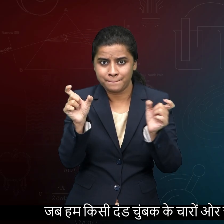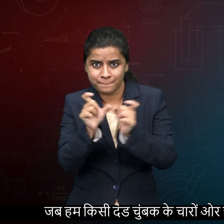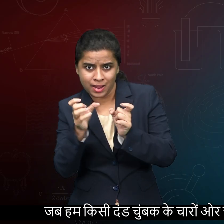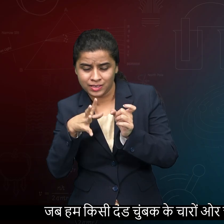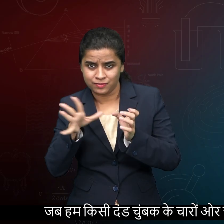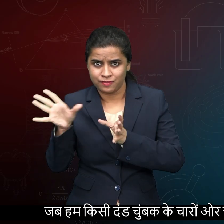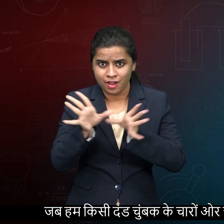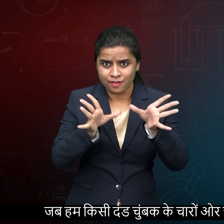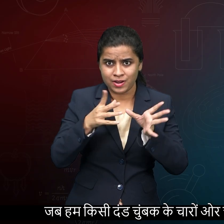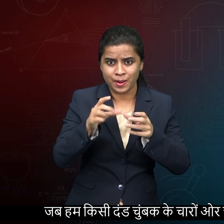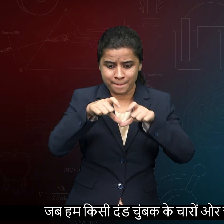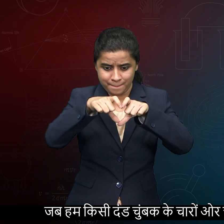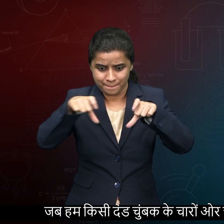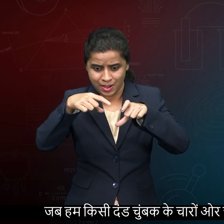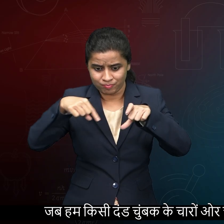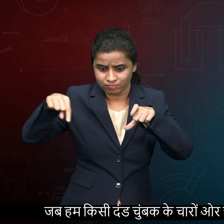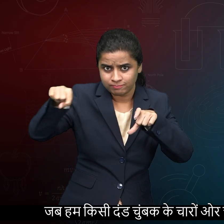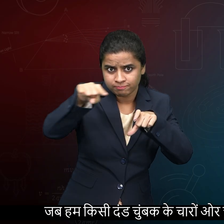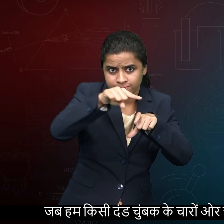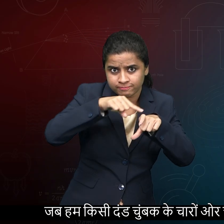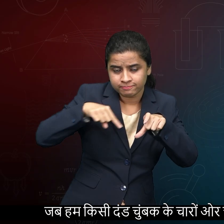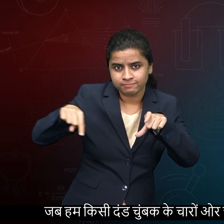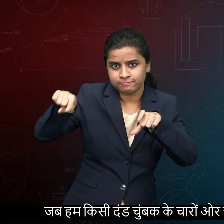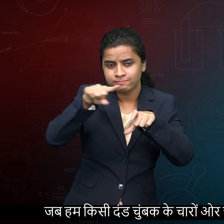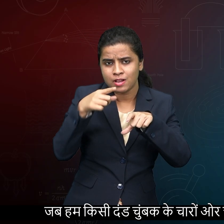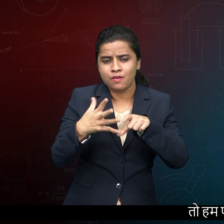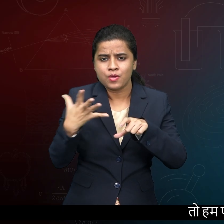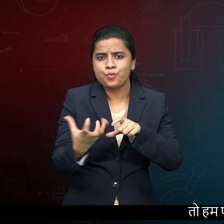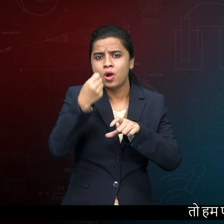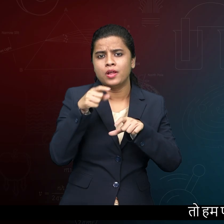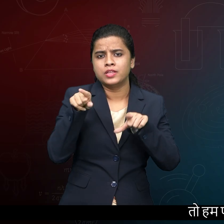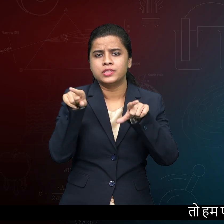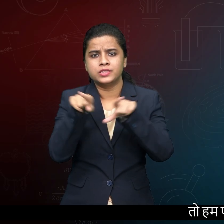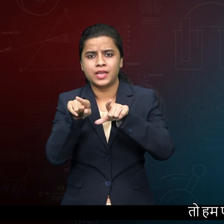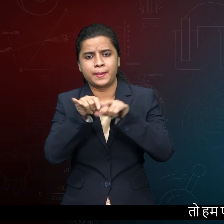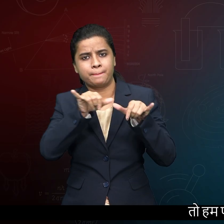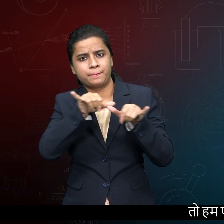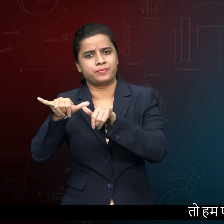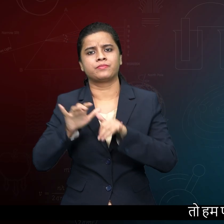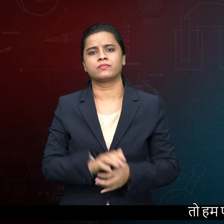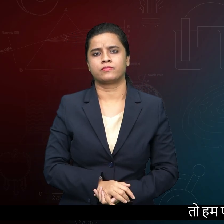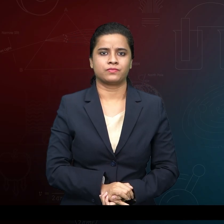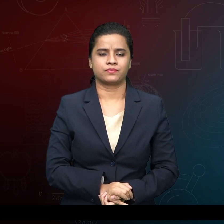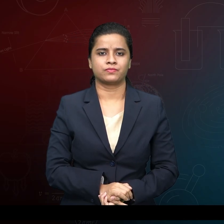के साथ क्षेत्र के नमूने की तुलना करते हैं तो हम पाते हैं कि वे समान हैं। वास्तव